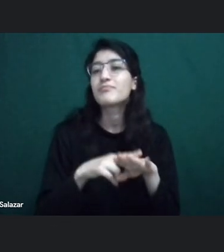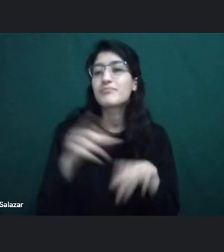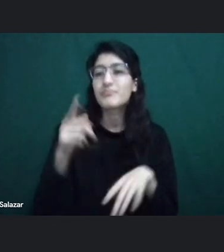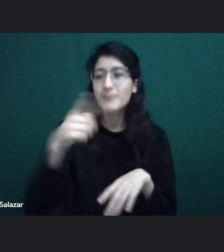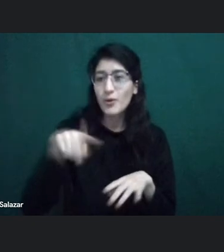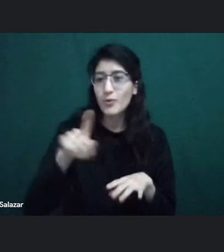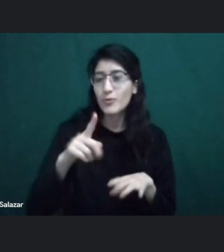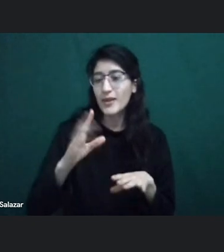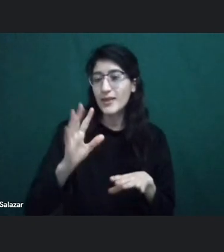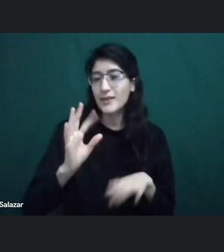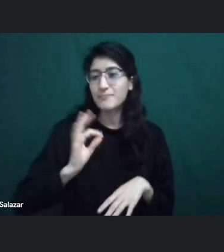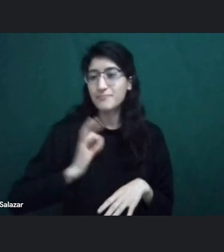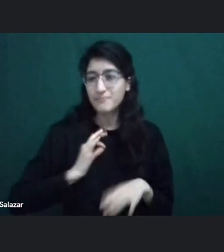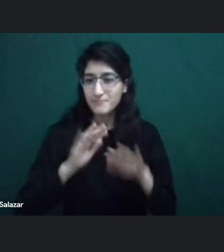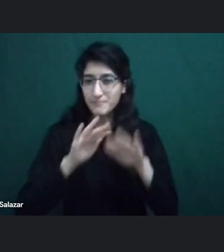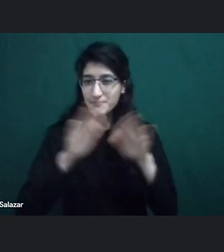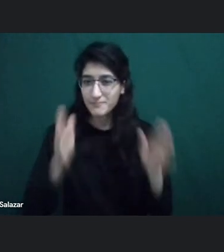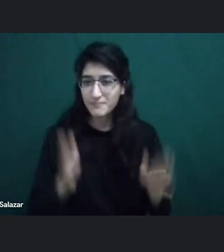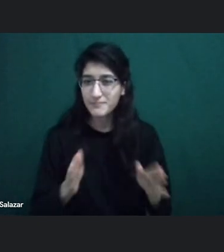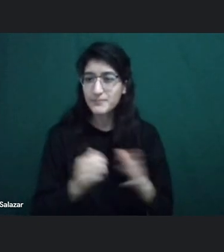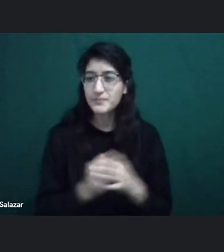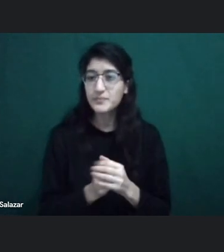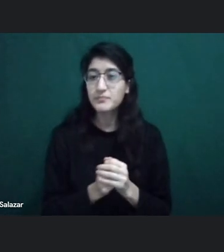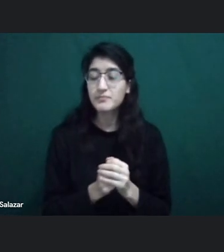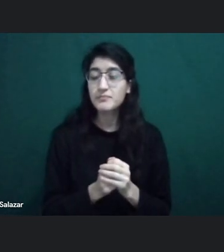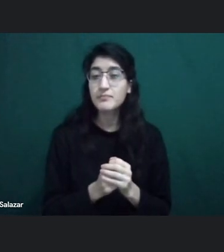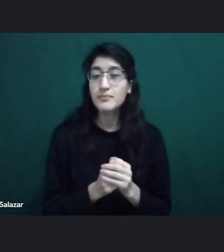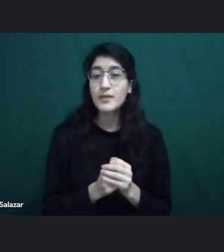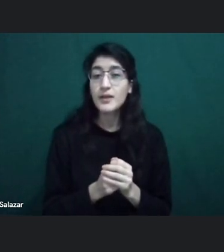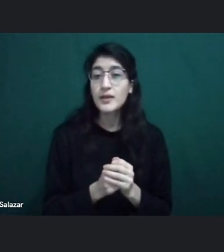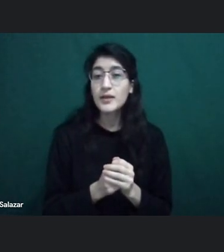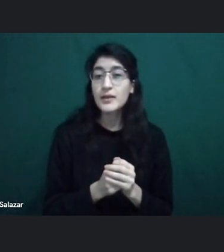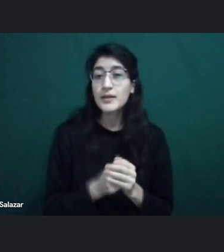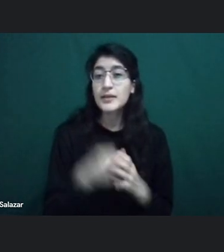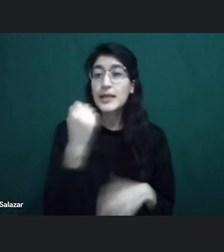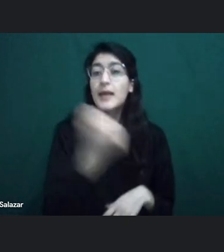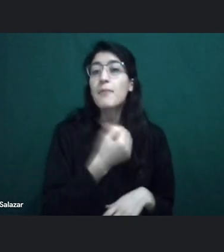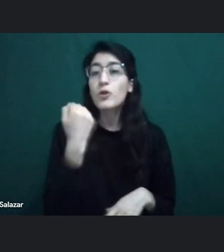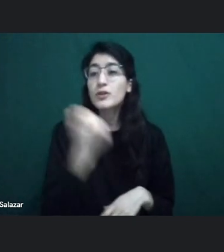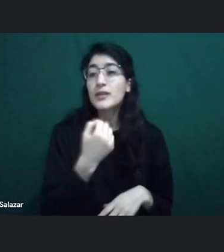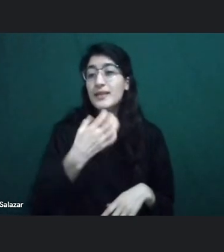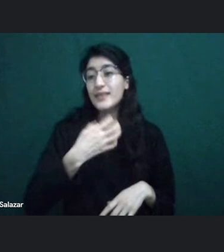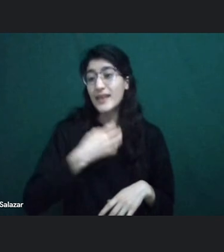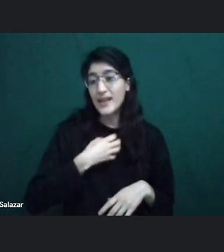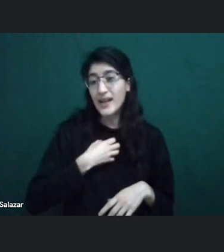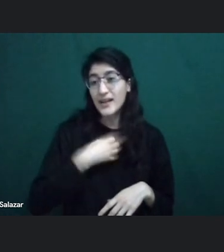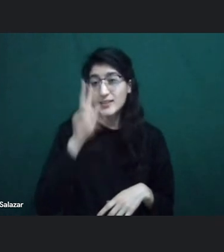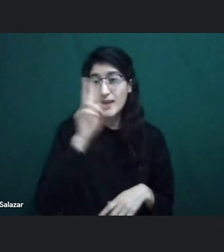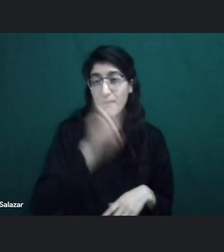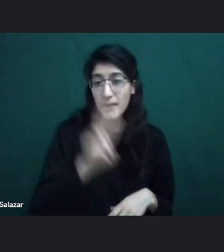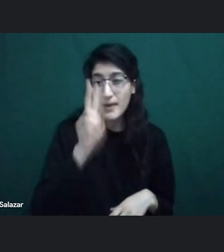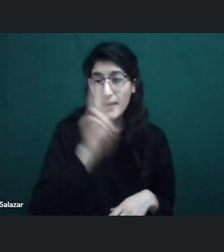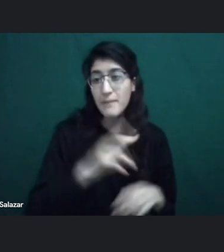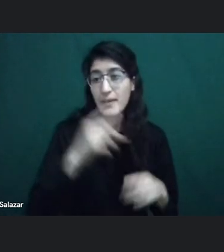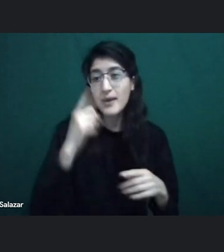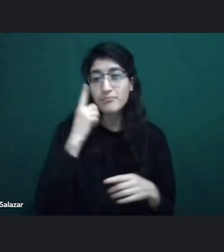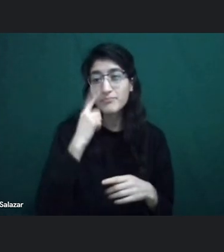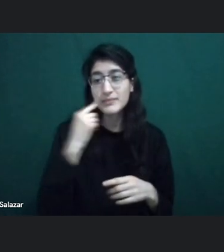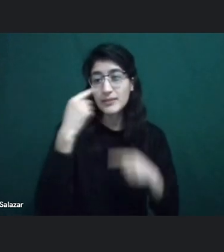a día no es algo imposible aprenderlo a leer, sino simplemente tener